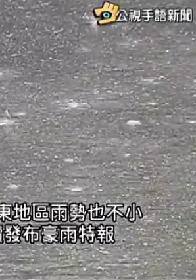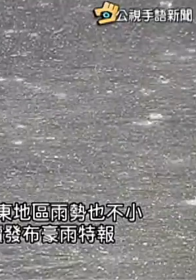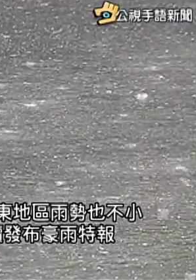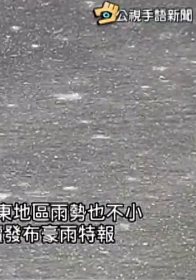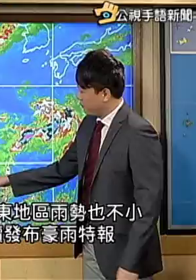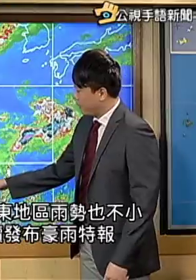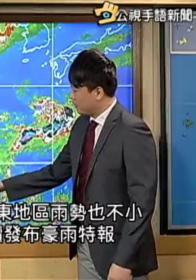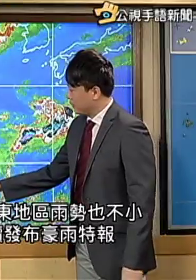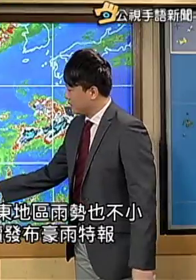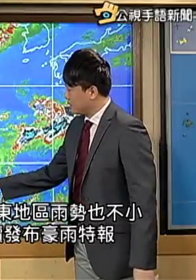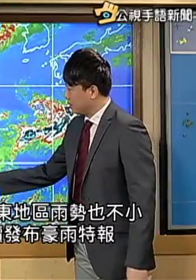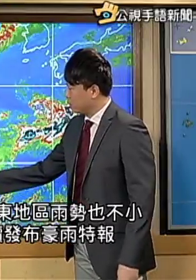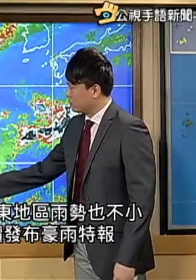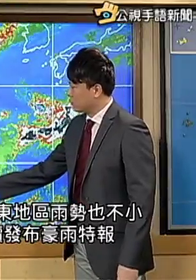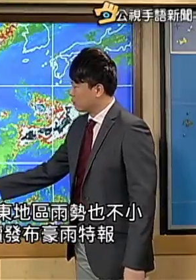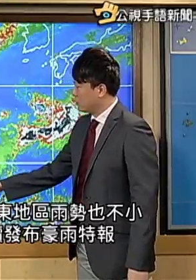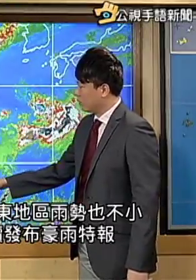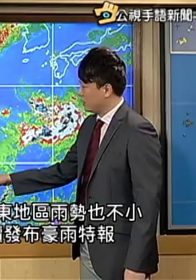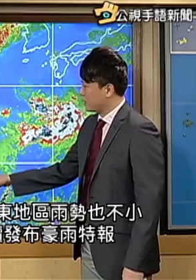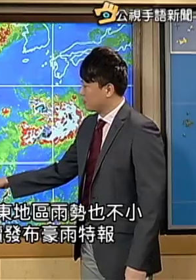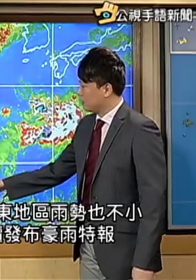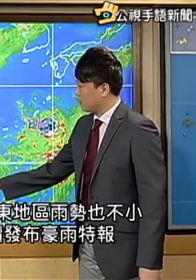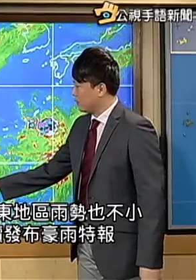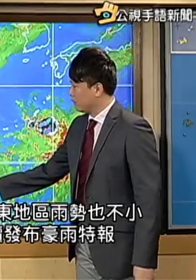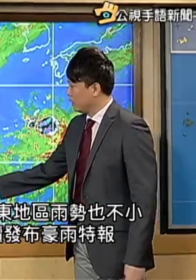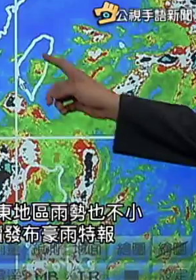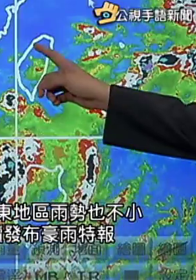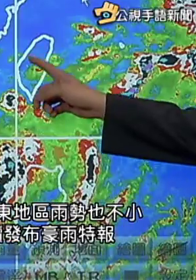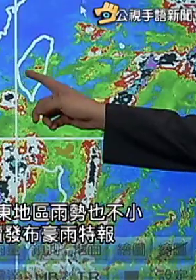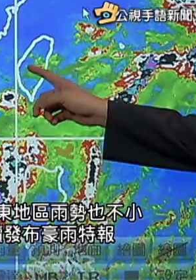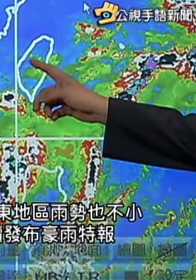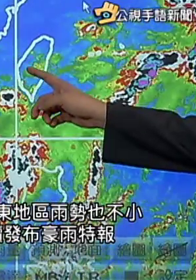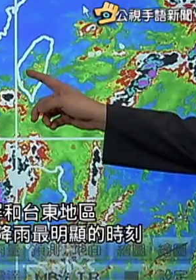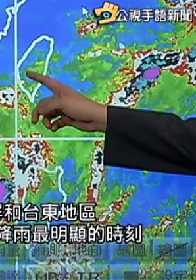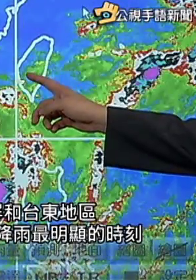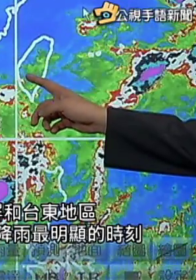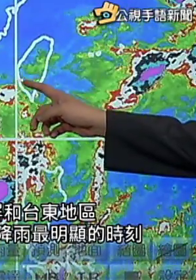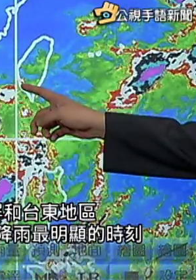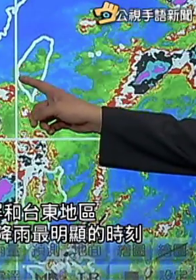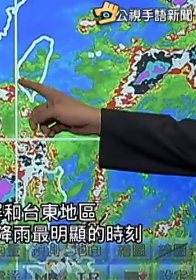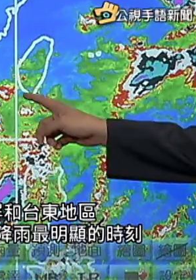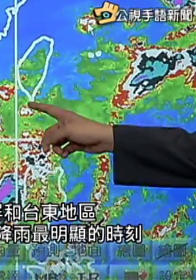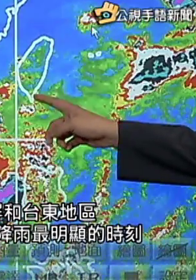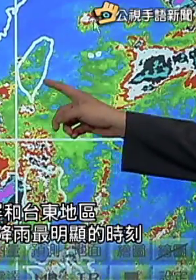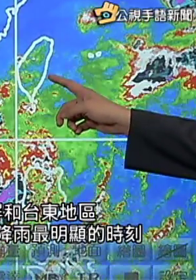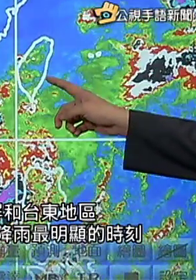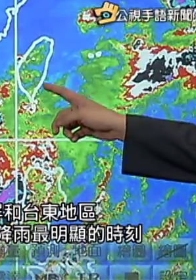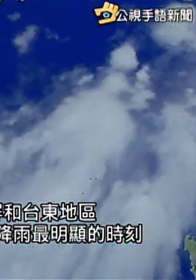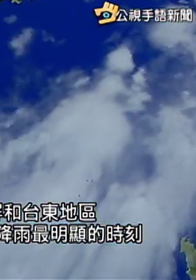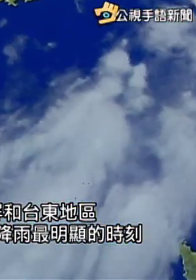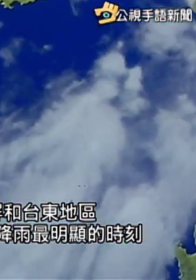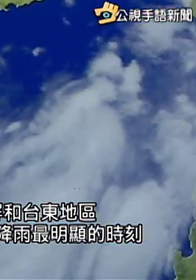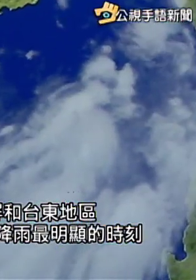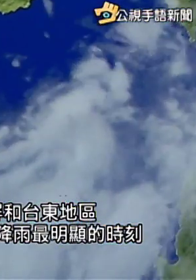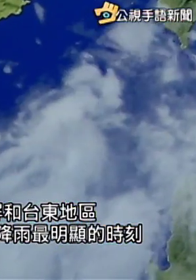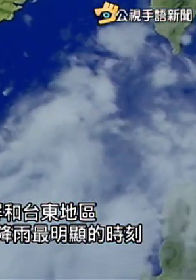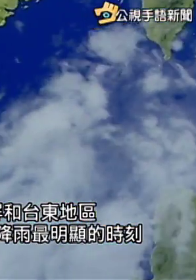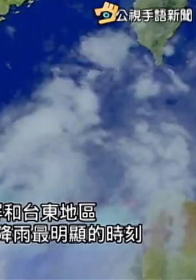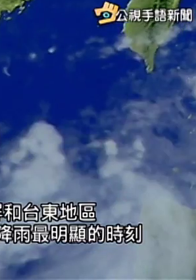东地区雨势也不小。气象局持续发布豪雨特报，尤其是高屏和台东地区，今天将会是强降雨最明显的时